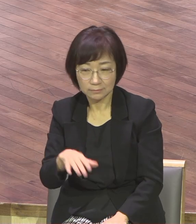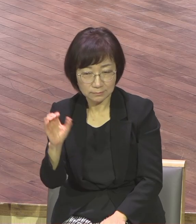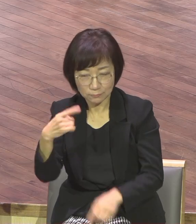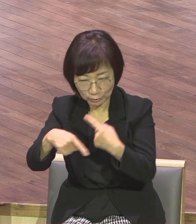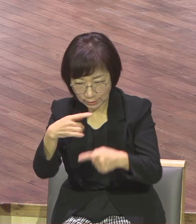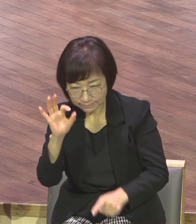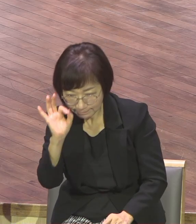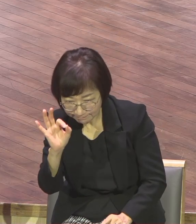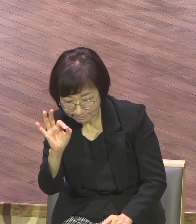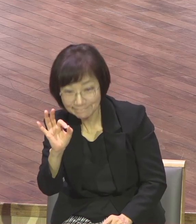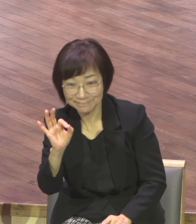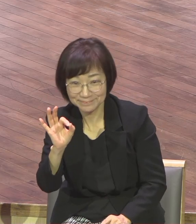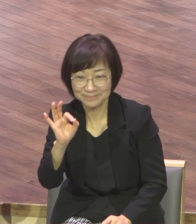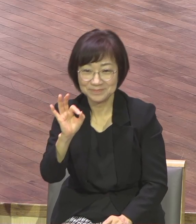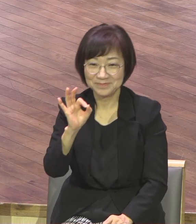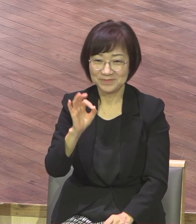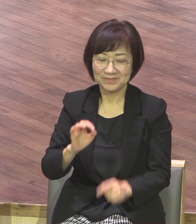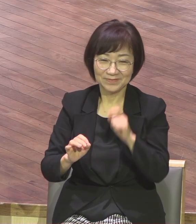말씀입니다.